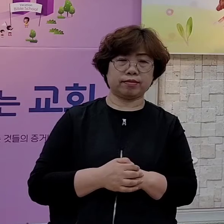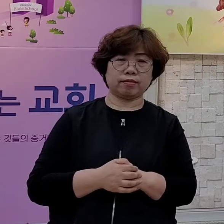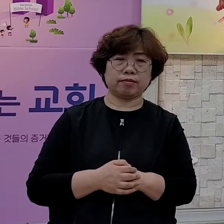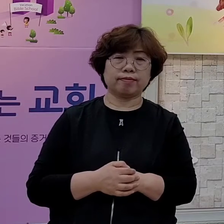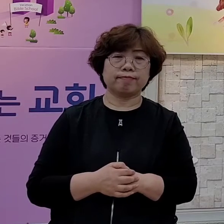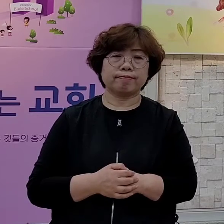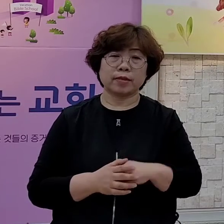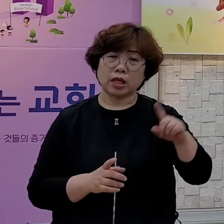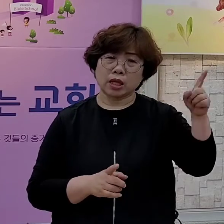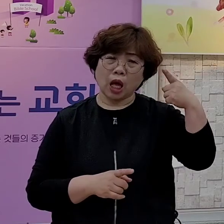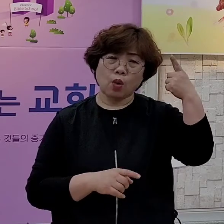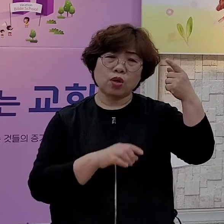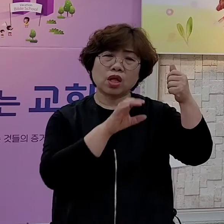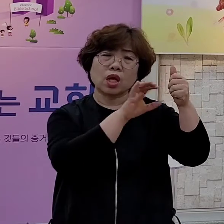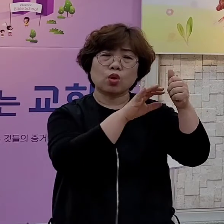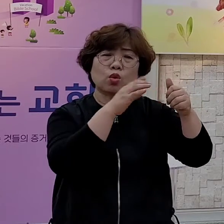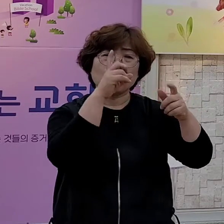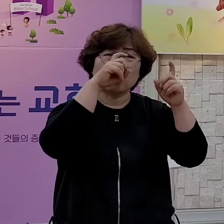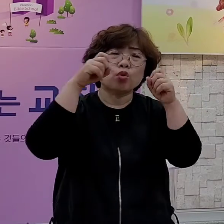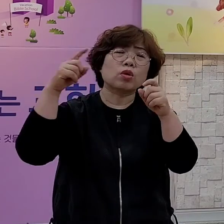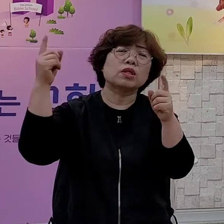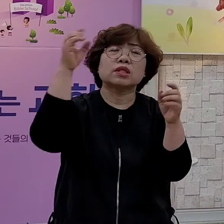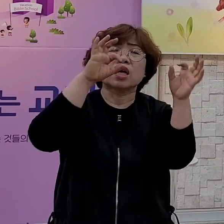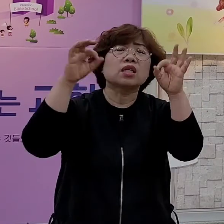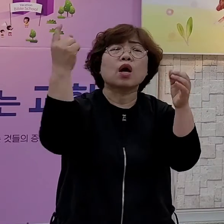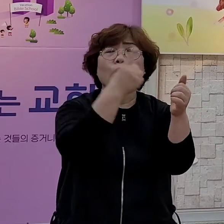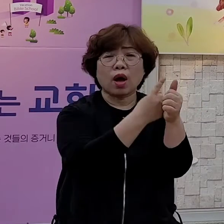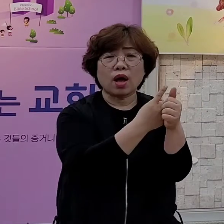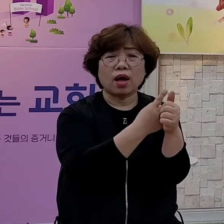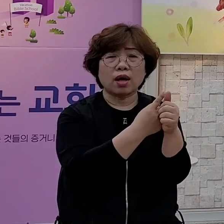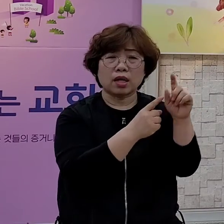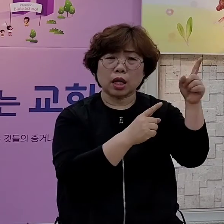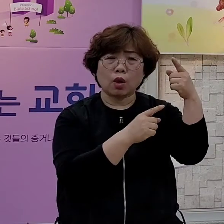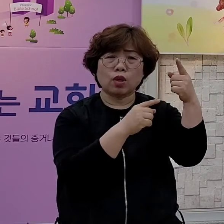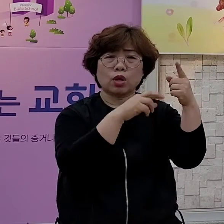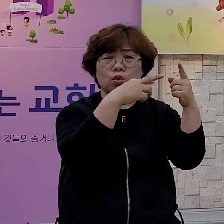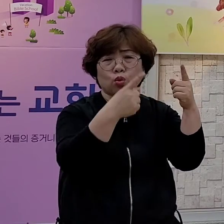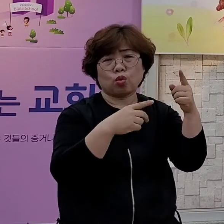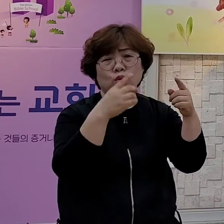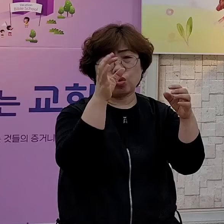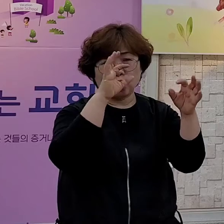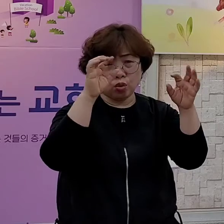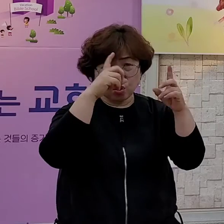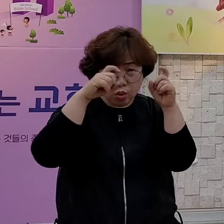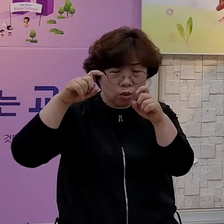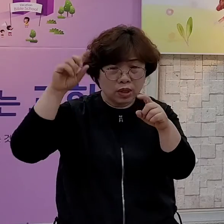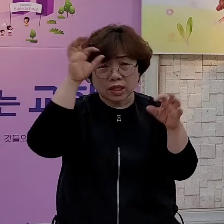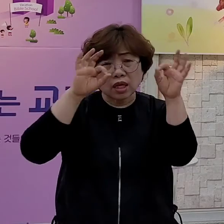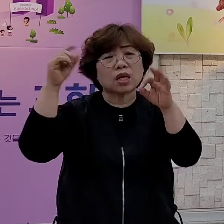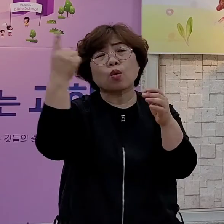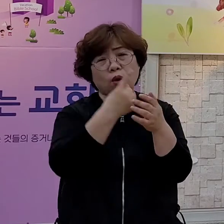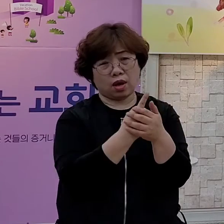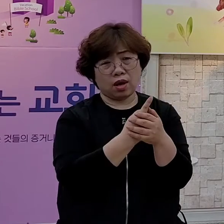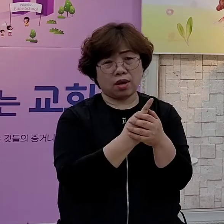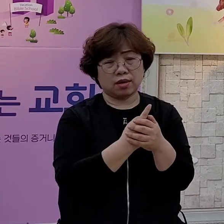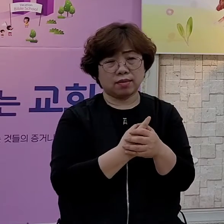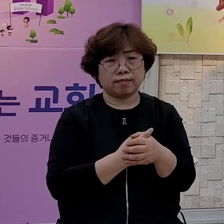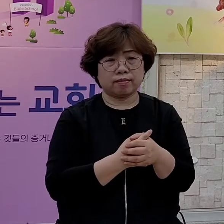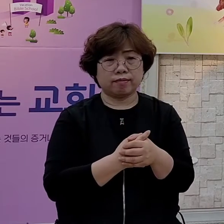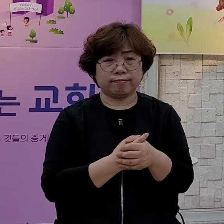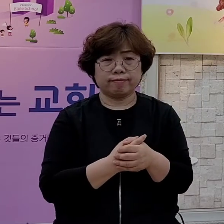하나님의 말씀 앞에 바로 서 있지 못할 때에 세상 것이 더 좋아 보이고 한순간에 유혹에 굴러도 넘어갈 수밖에